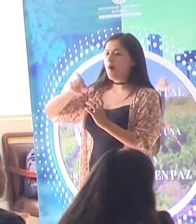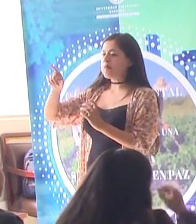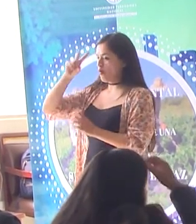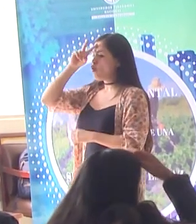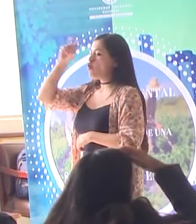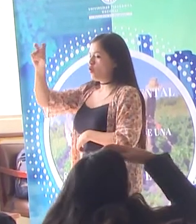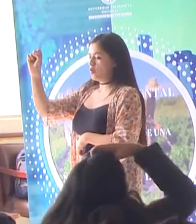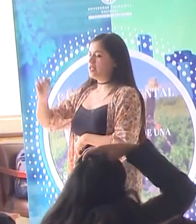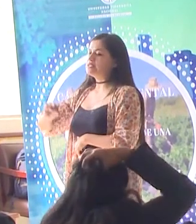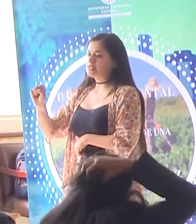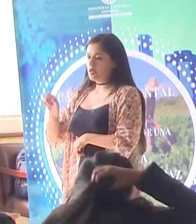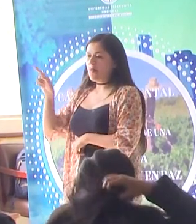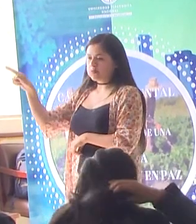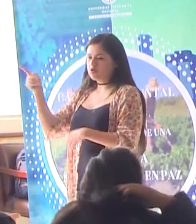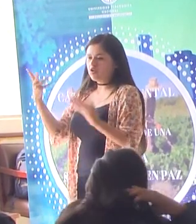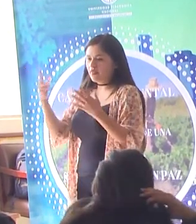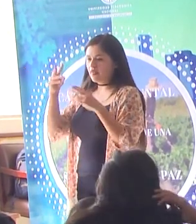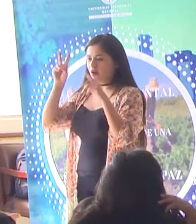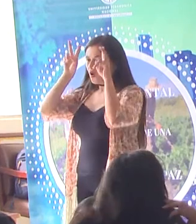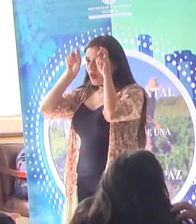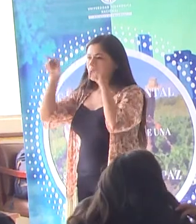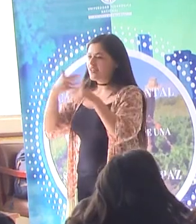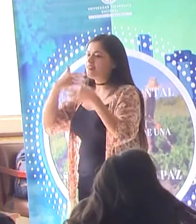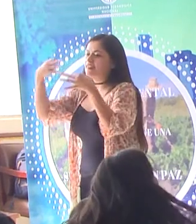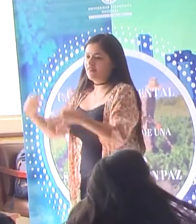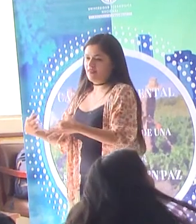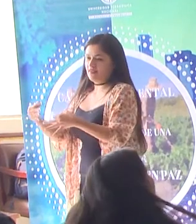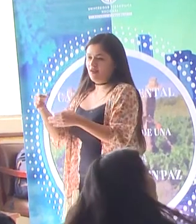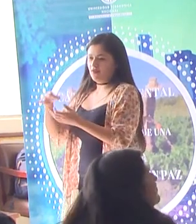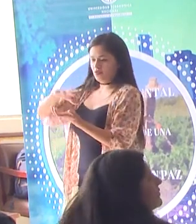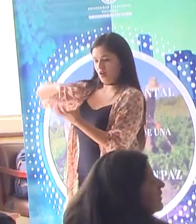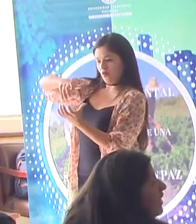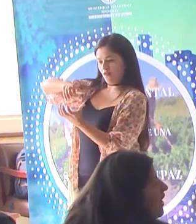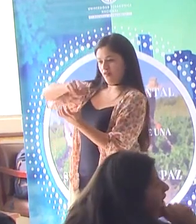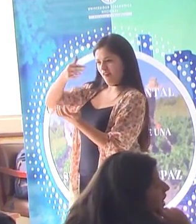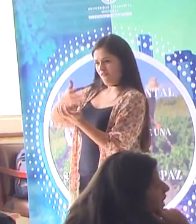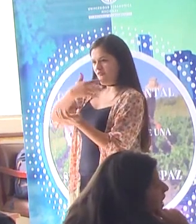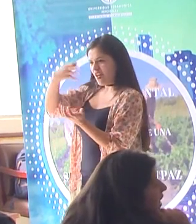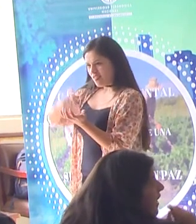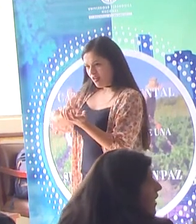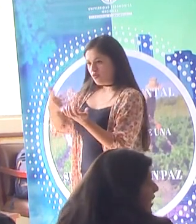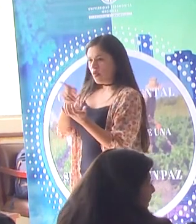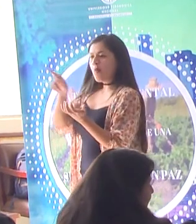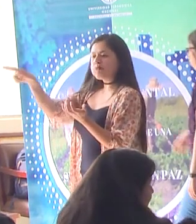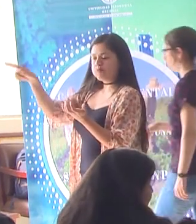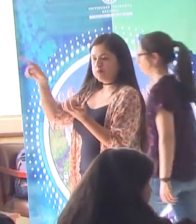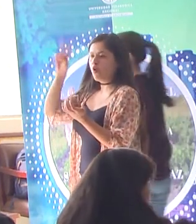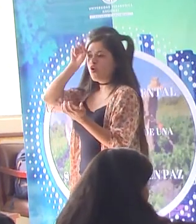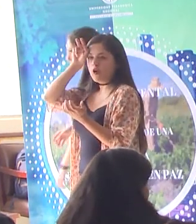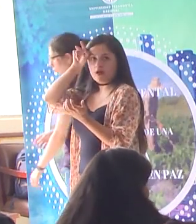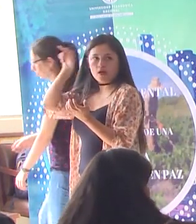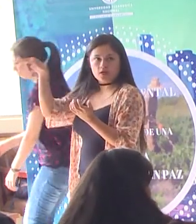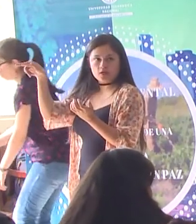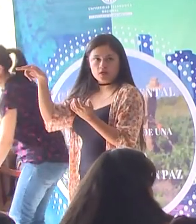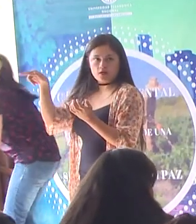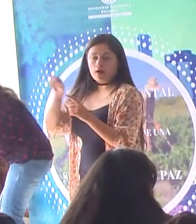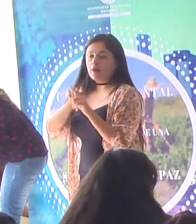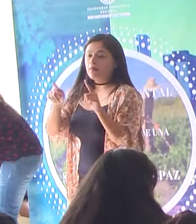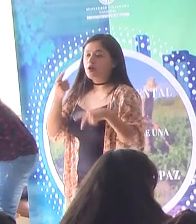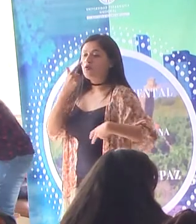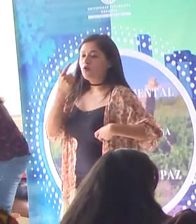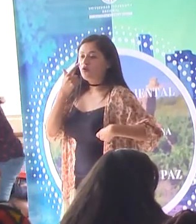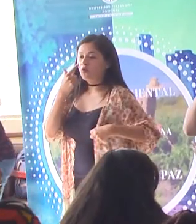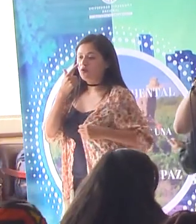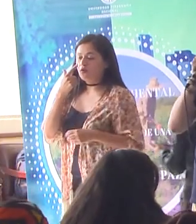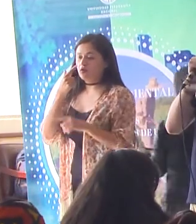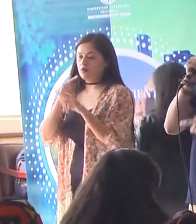norte y el sur epistemológico el norte y el sur cultural no quiere decir que debemos olvidar el